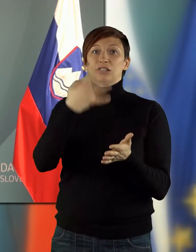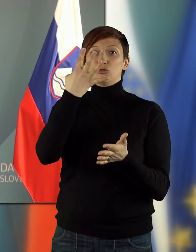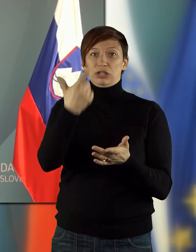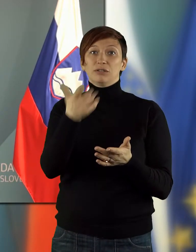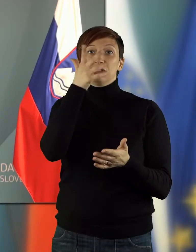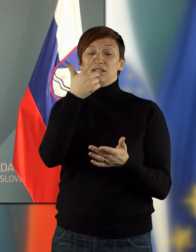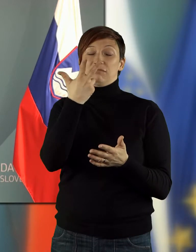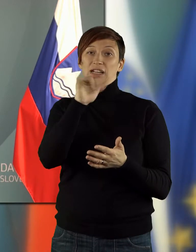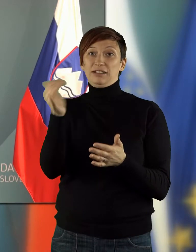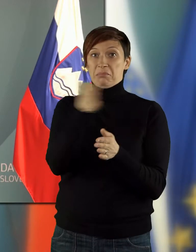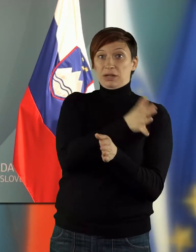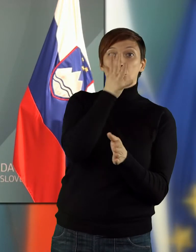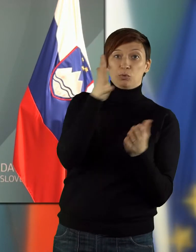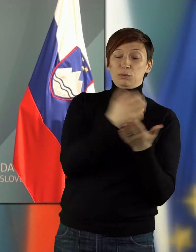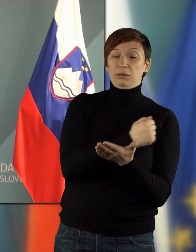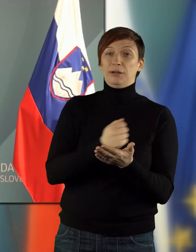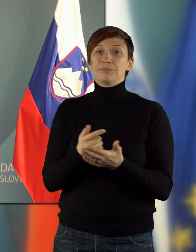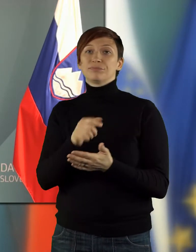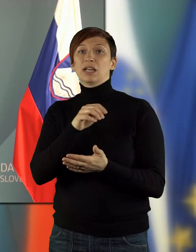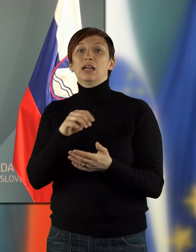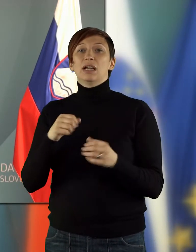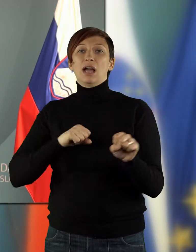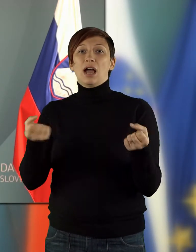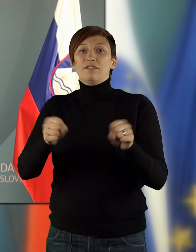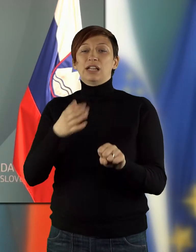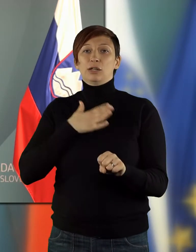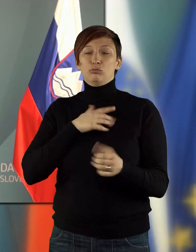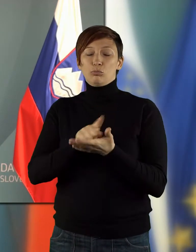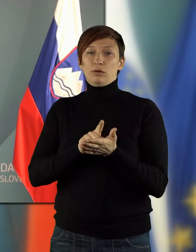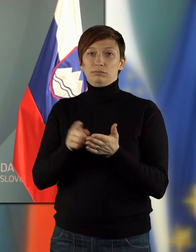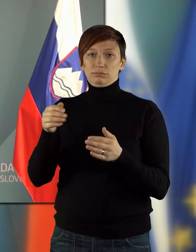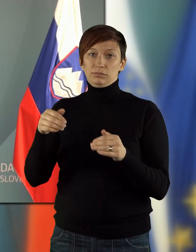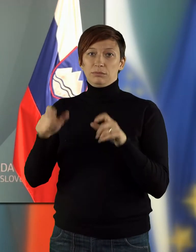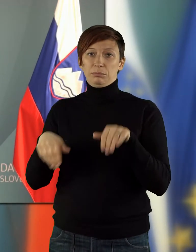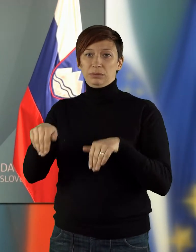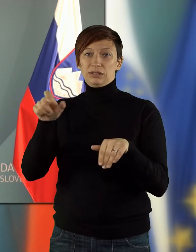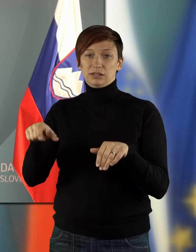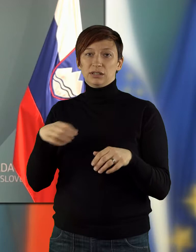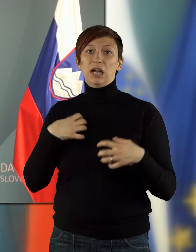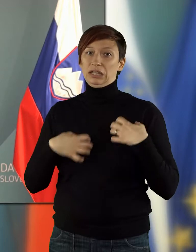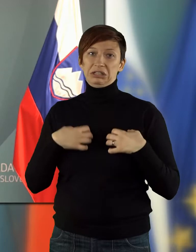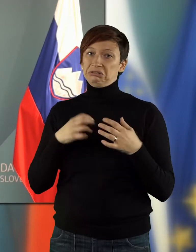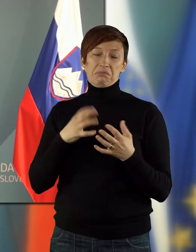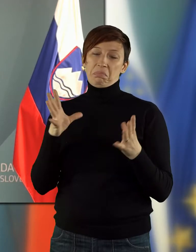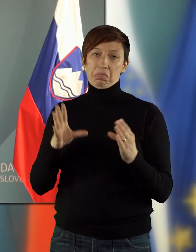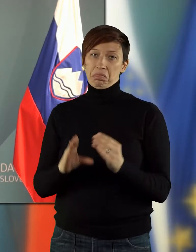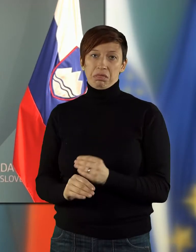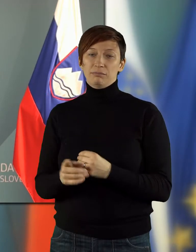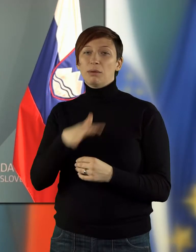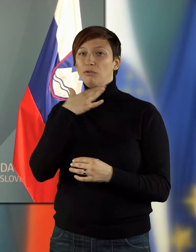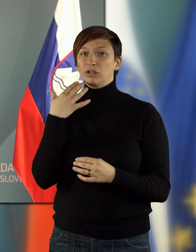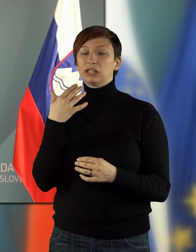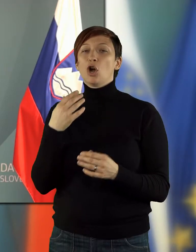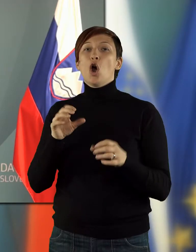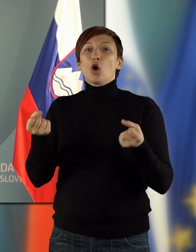letu 2024. Vlada je v času mojega mandata, ko je kriza res v izvenevanju